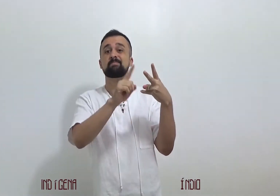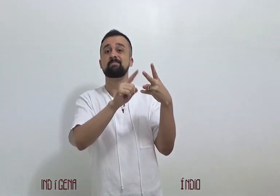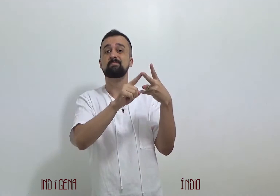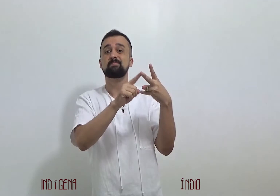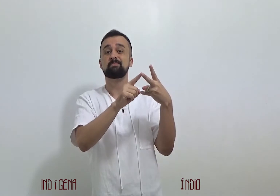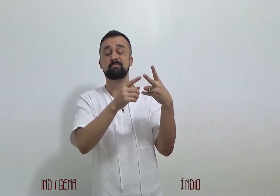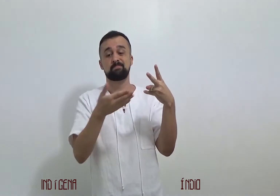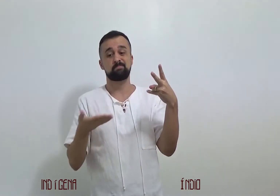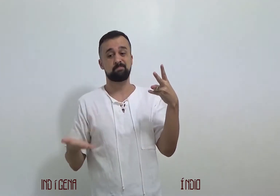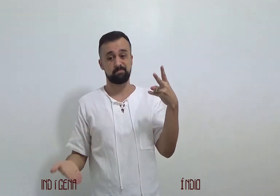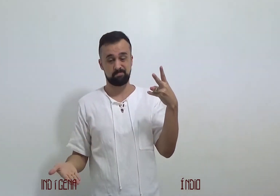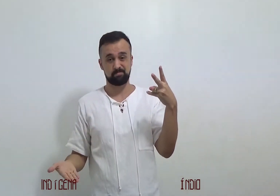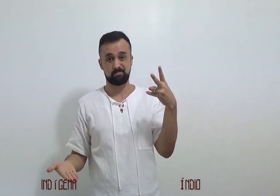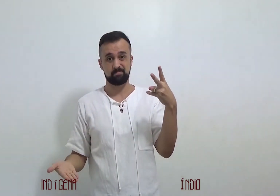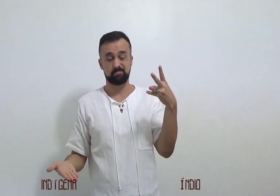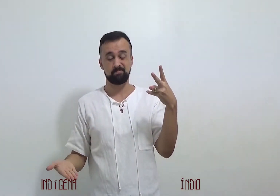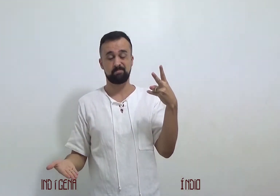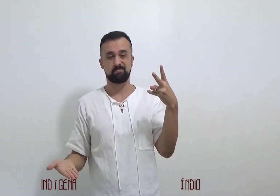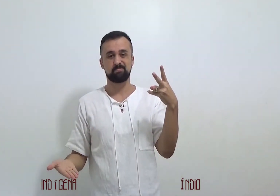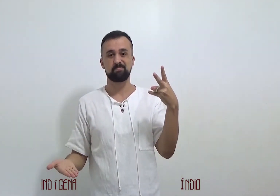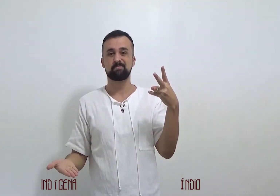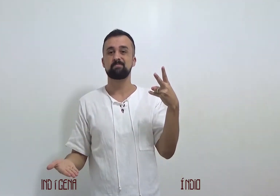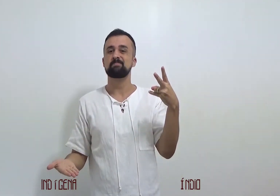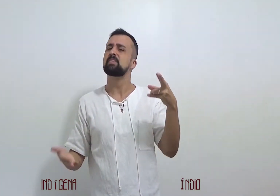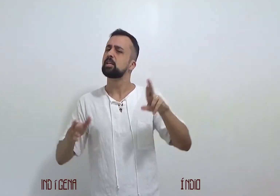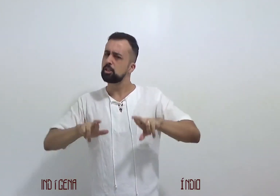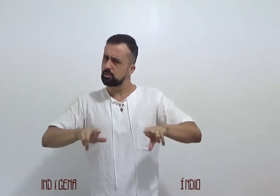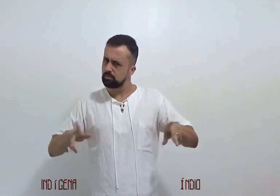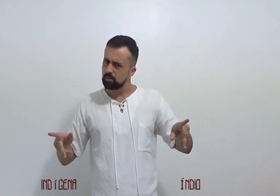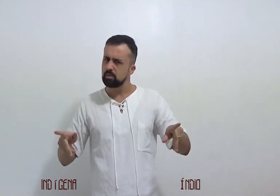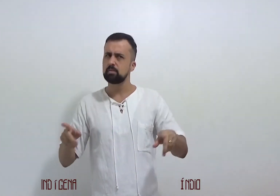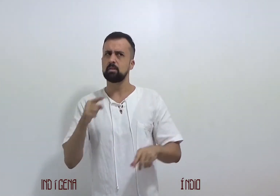índio e indígena,